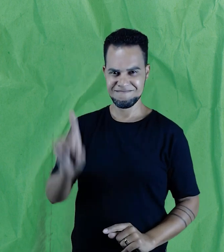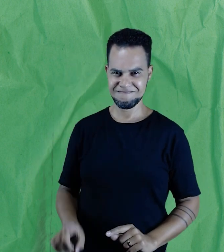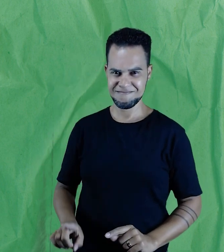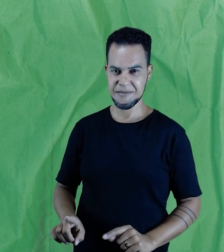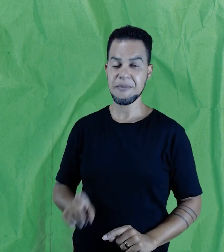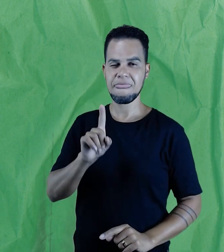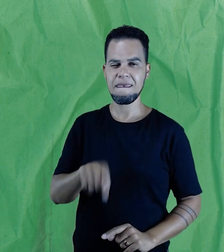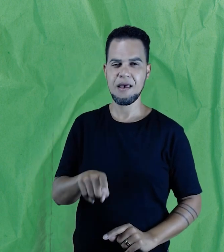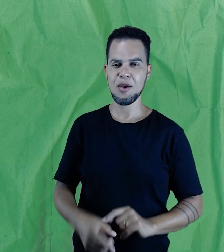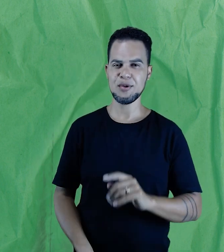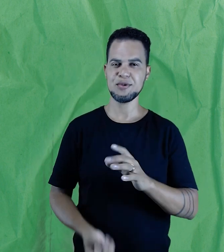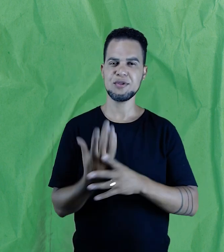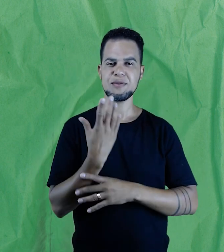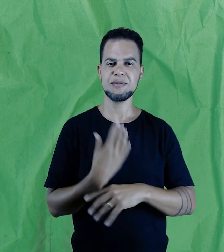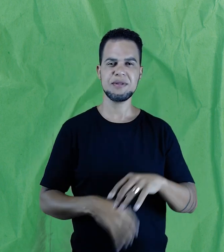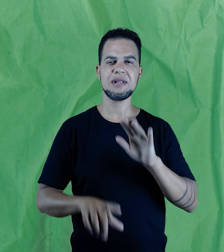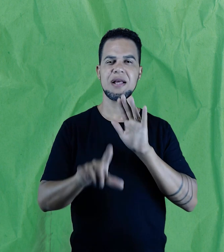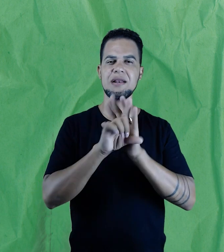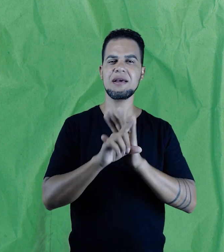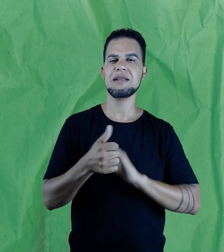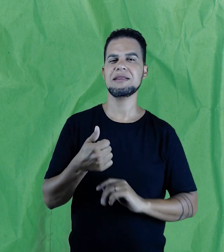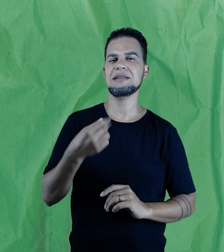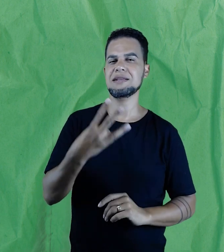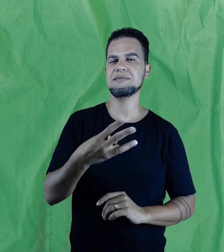deficiência, que é o surgimento da Lei